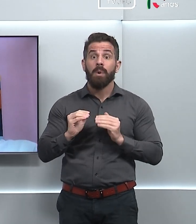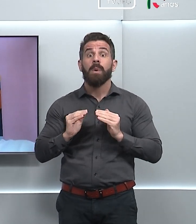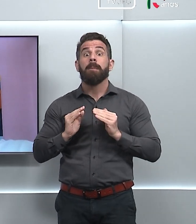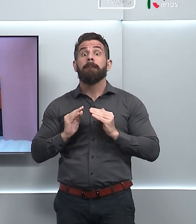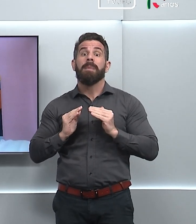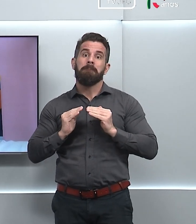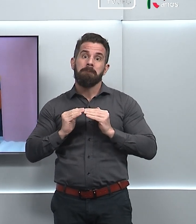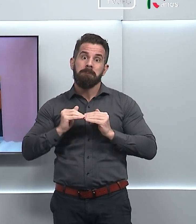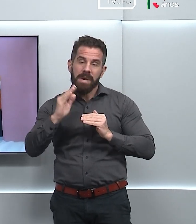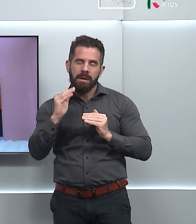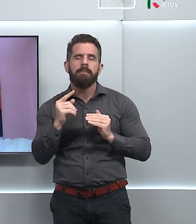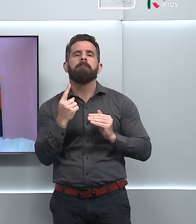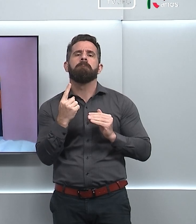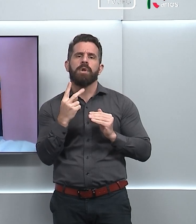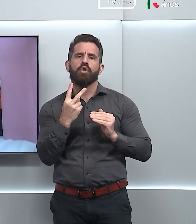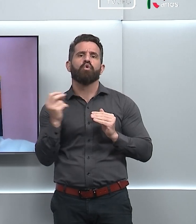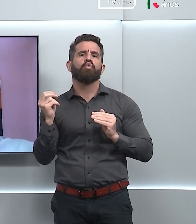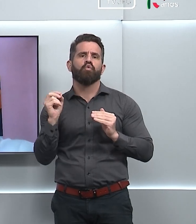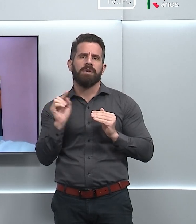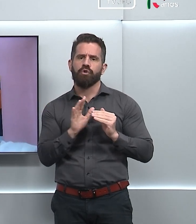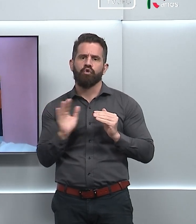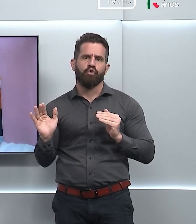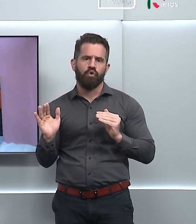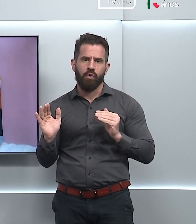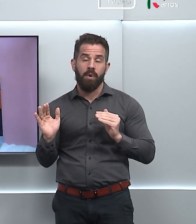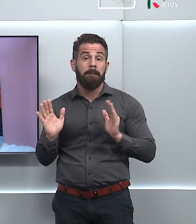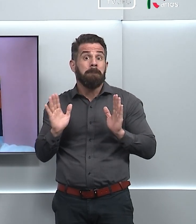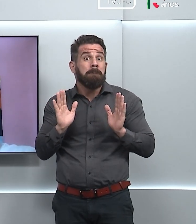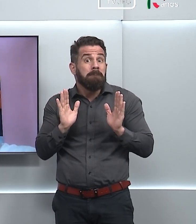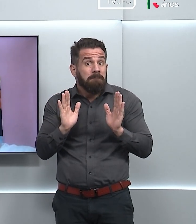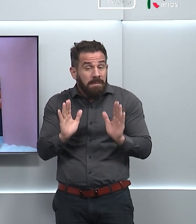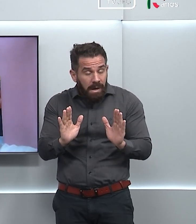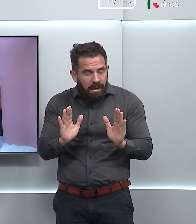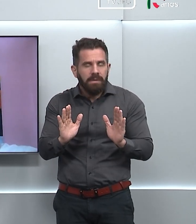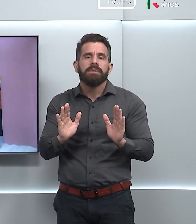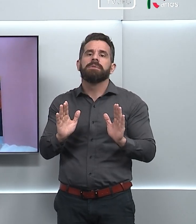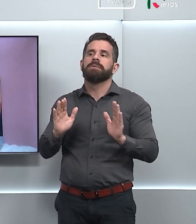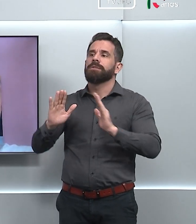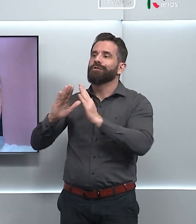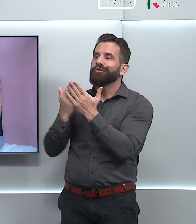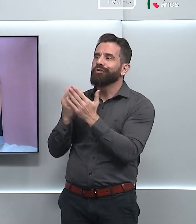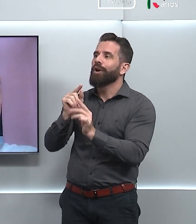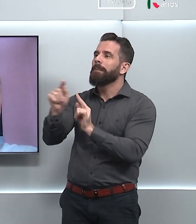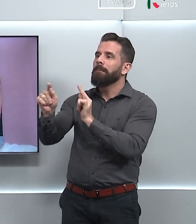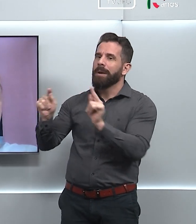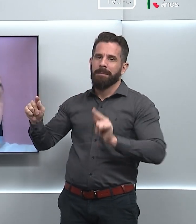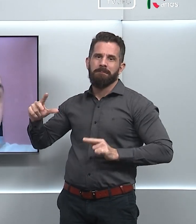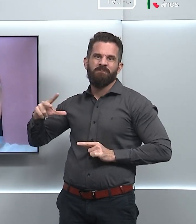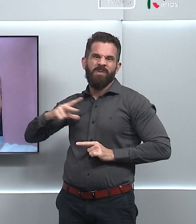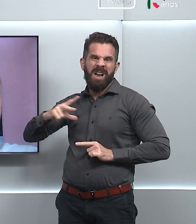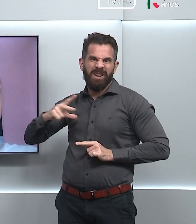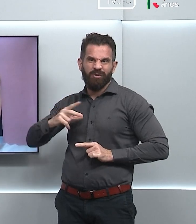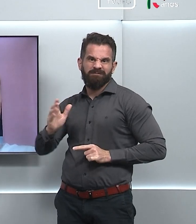1.200 horas de itinerário formativo. Na prática, Camila, as escolas particulares, sobretudo de elite, fizeram maquiagem,